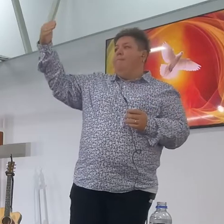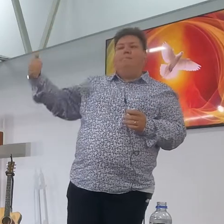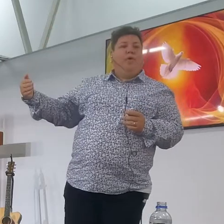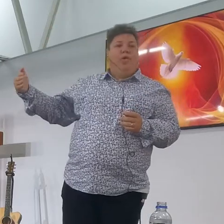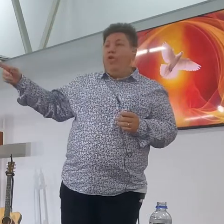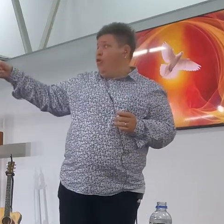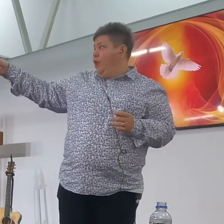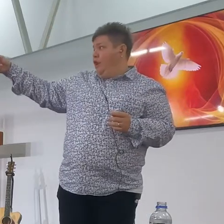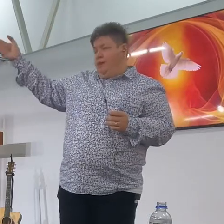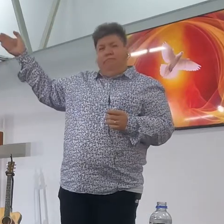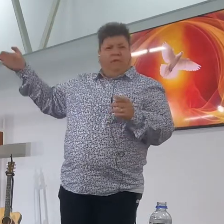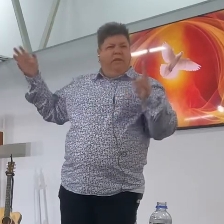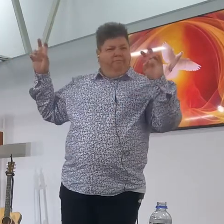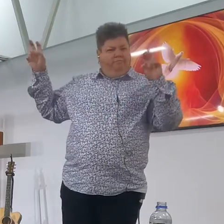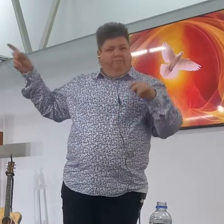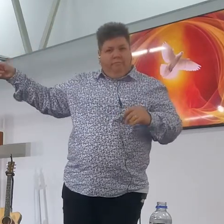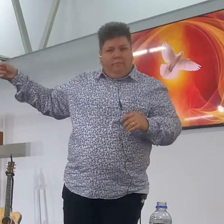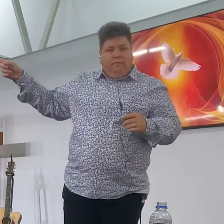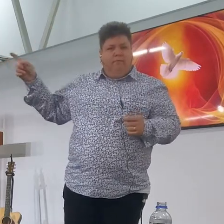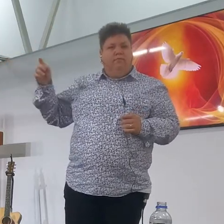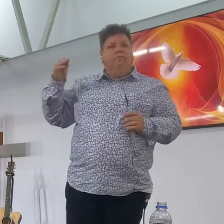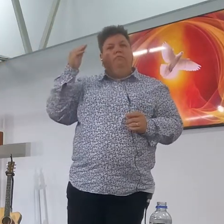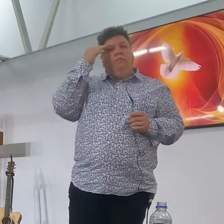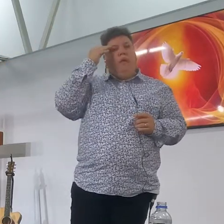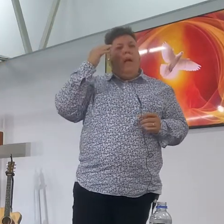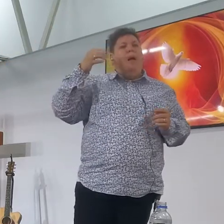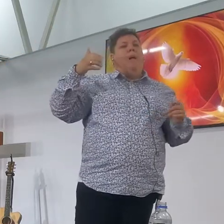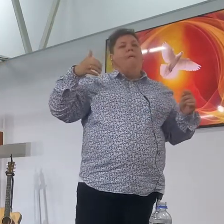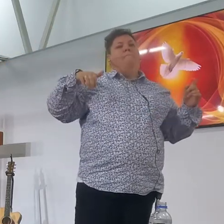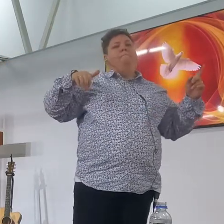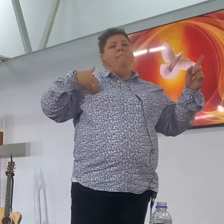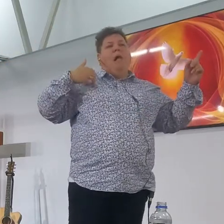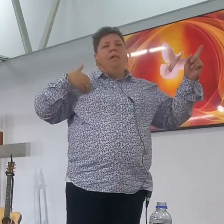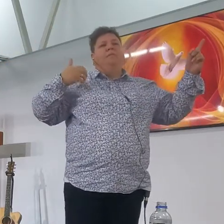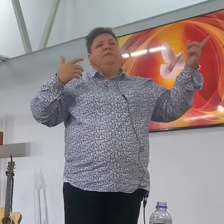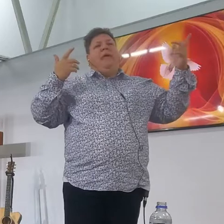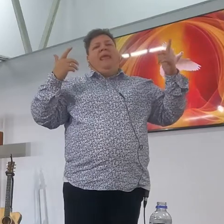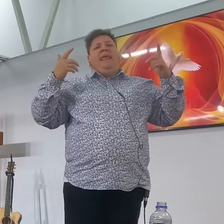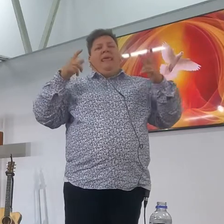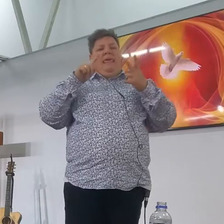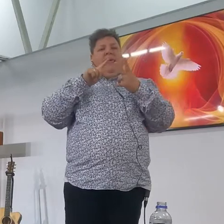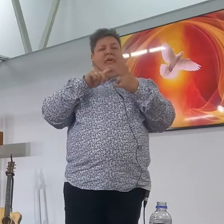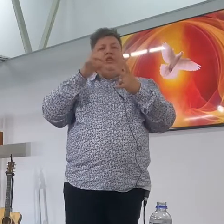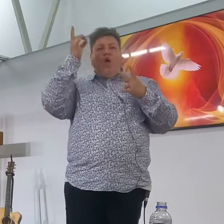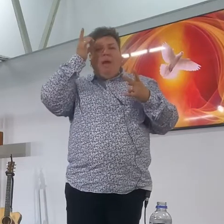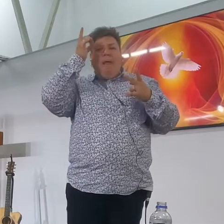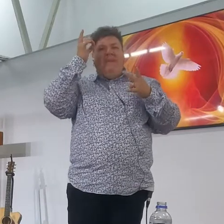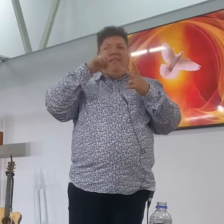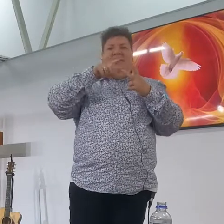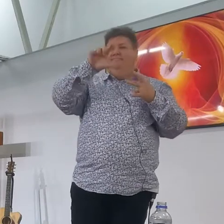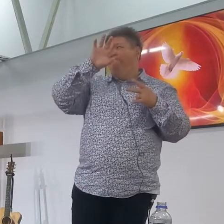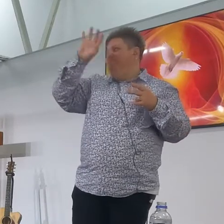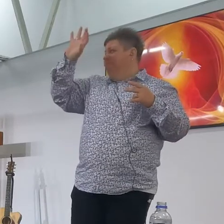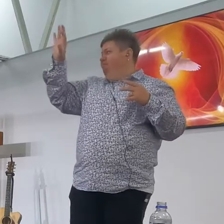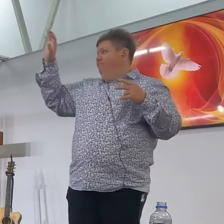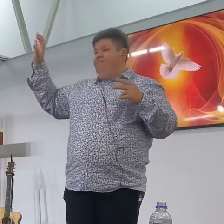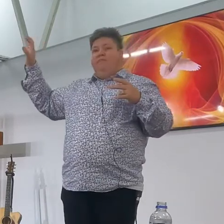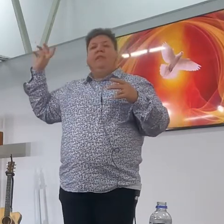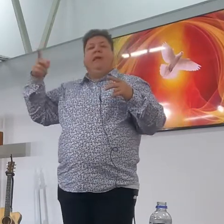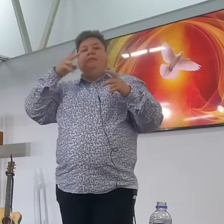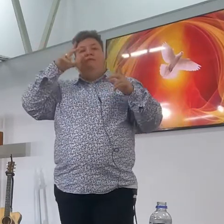Net vir 'n oomblik, dink julle self in. Ons het foto van Maamsberry se kant af, Durbanville se kant toe, wat Tafelberg afneem, en jy sien 'n